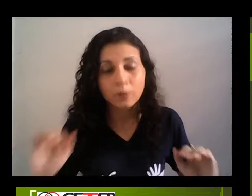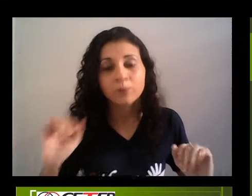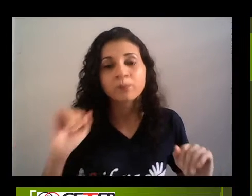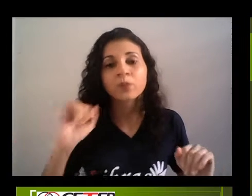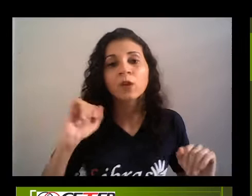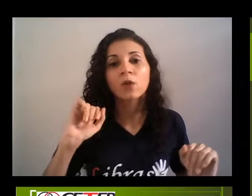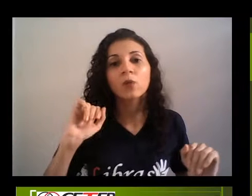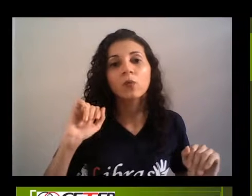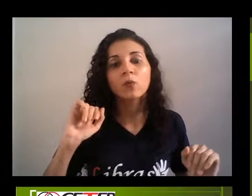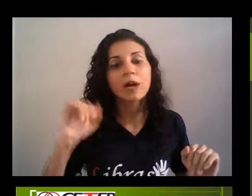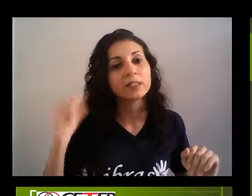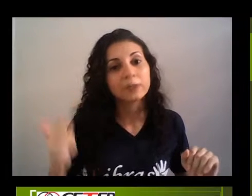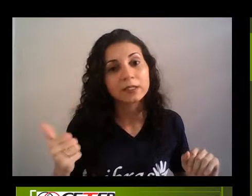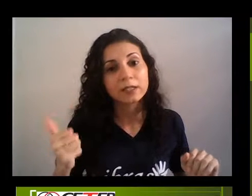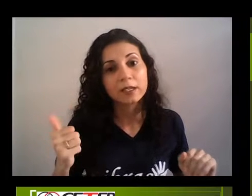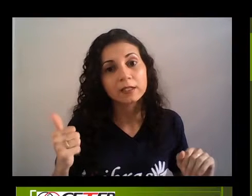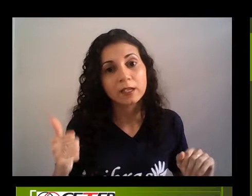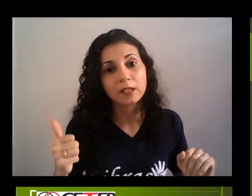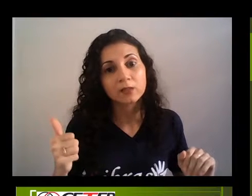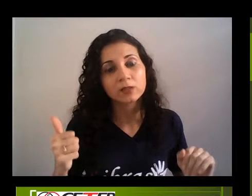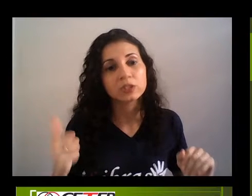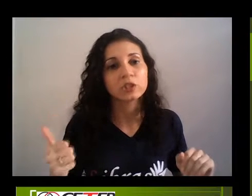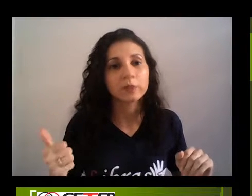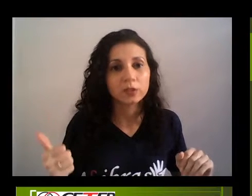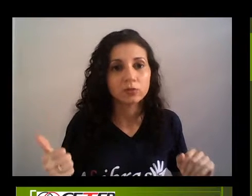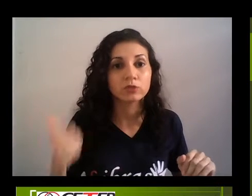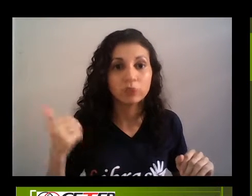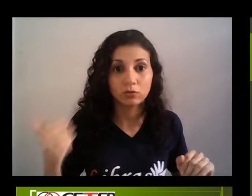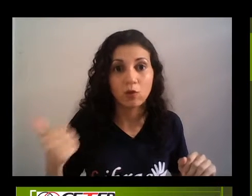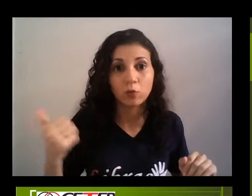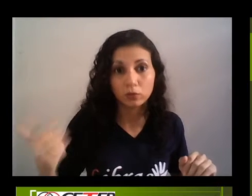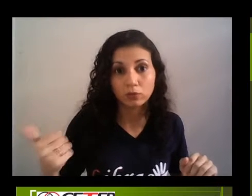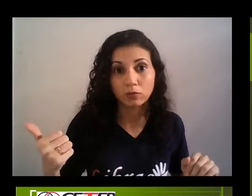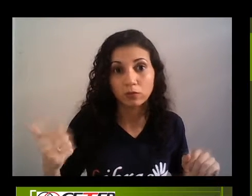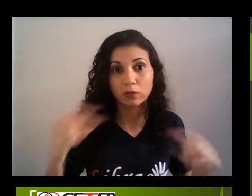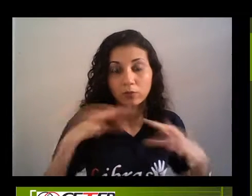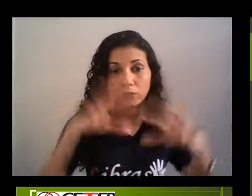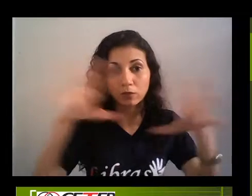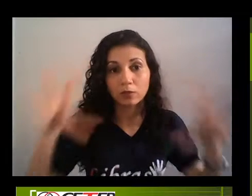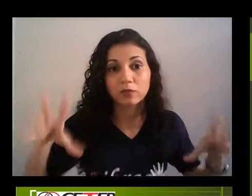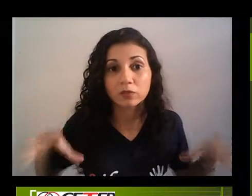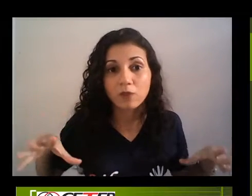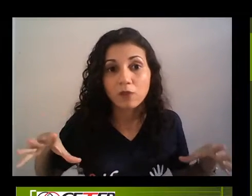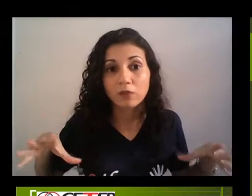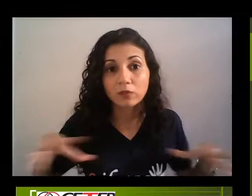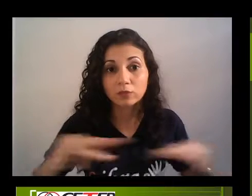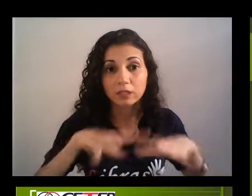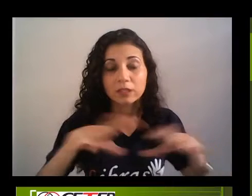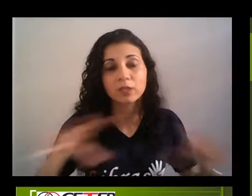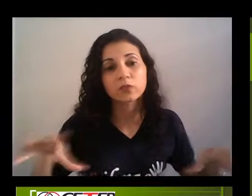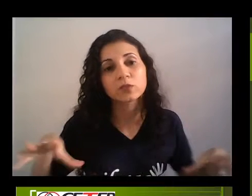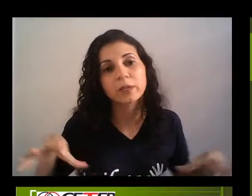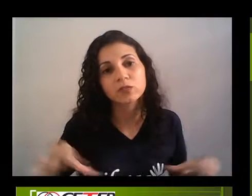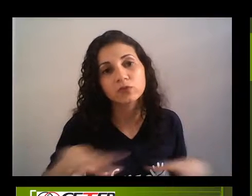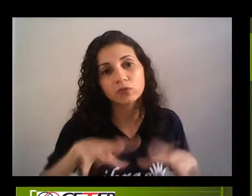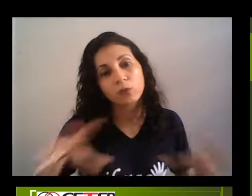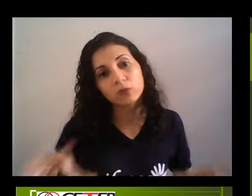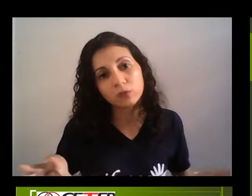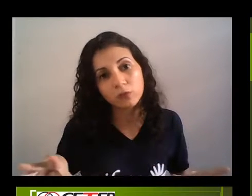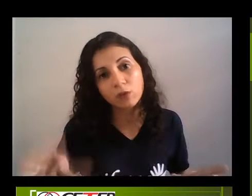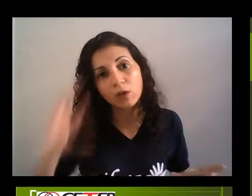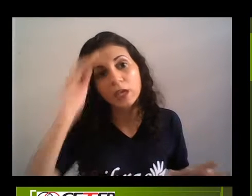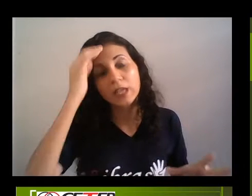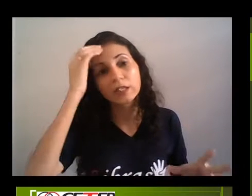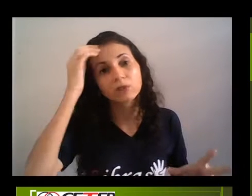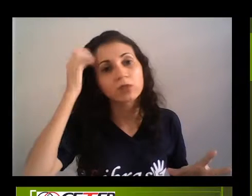certo? A Libras, ela tem o sistema linguístico visual motor, então não é uma coisa visual, vai utilizar aqui o espaço visual